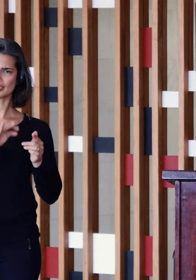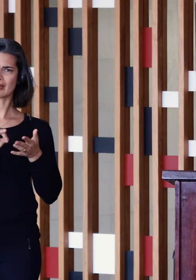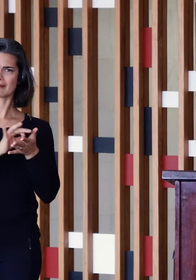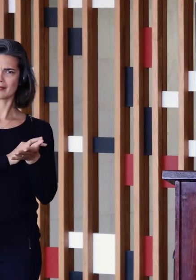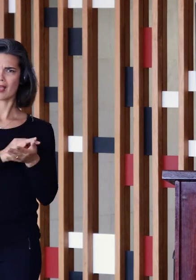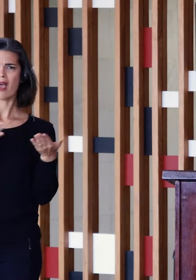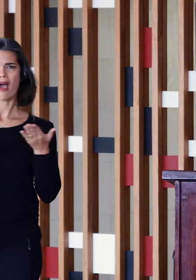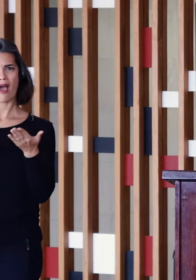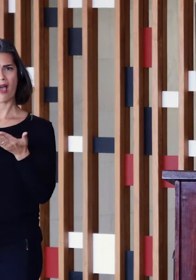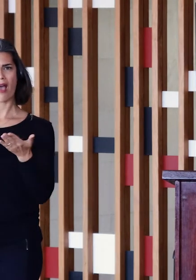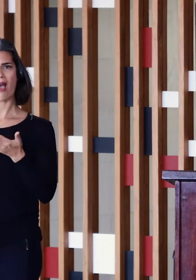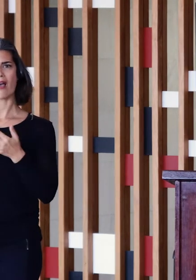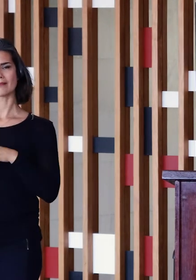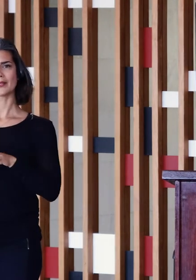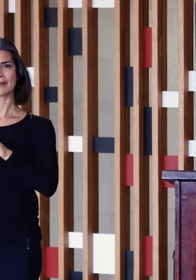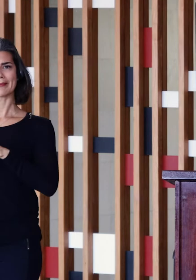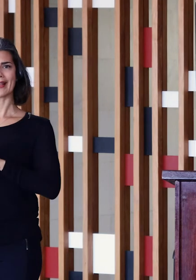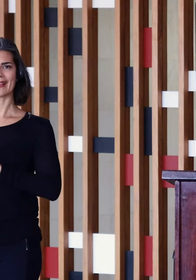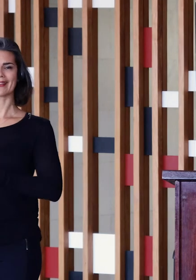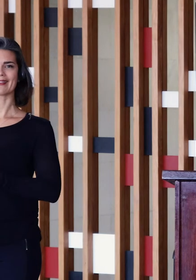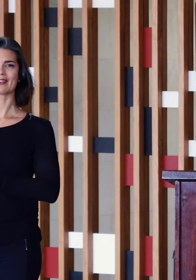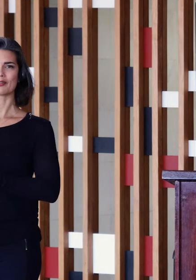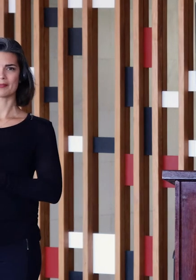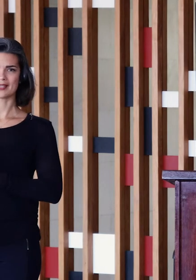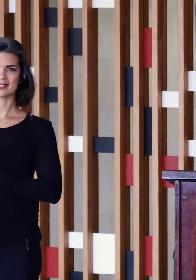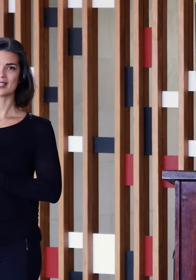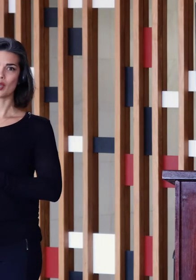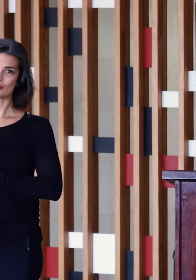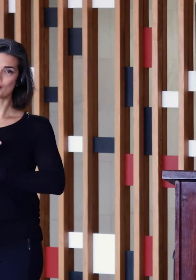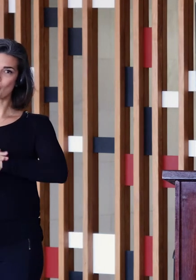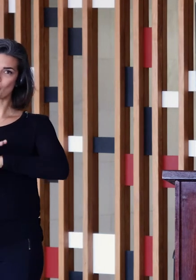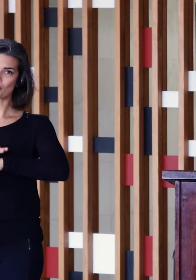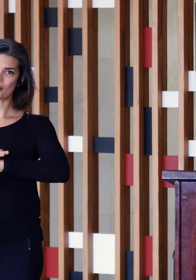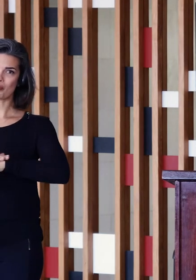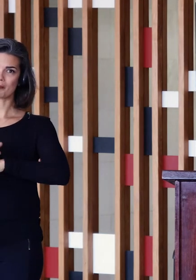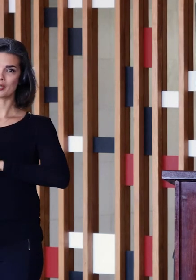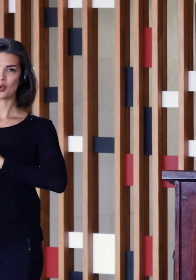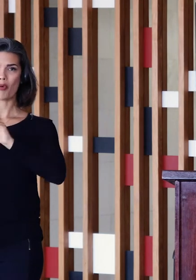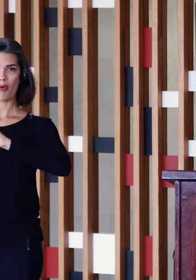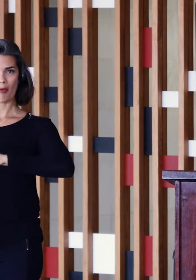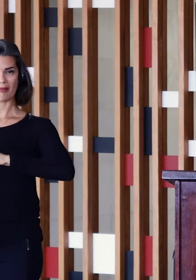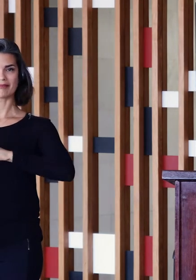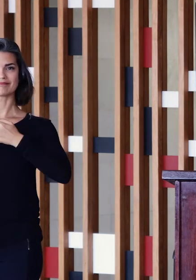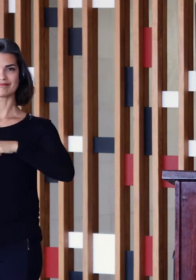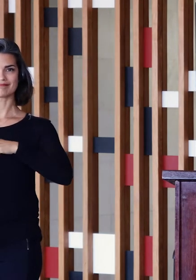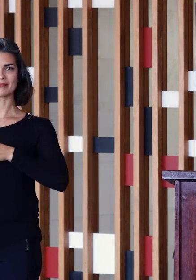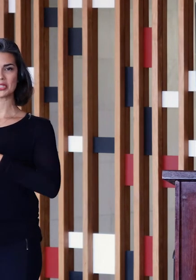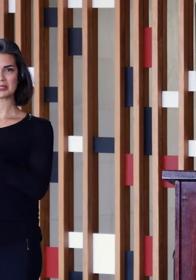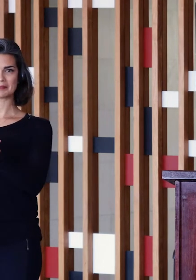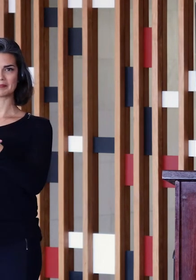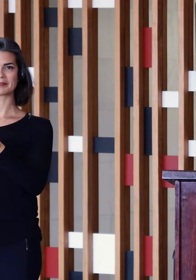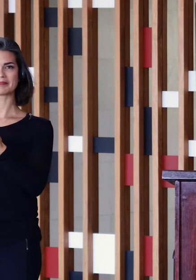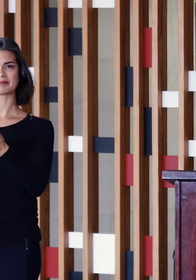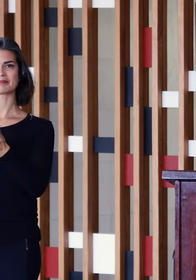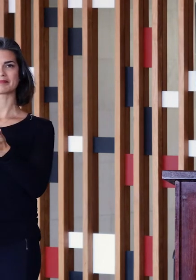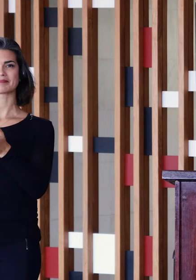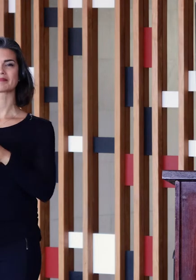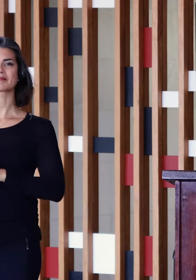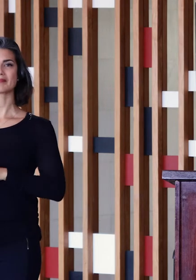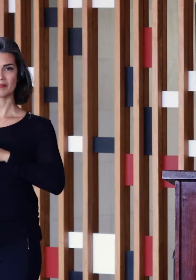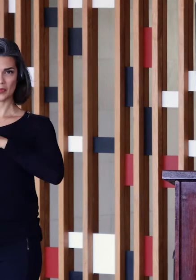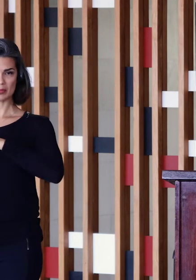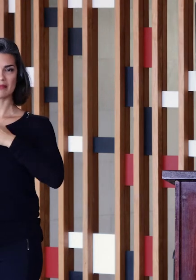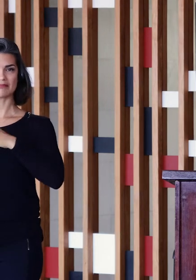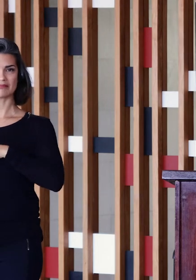pendiente su segundo paso en el Congreso, acá en el Senado brasileño. Vamos a tener en la tarde